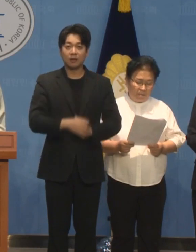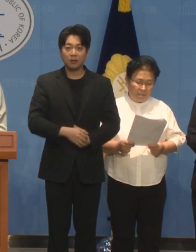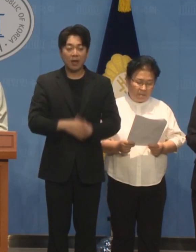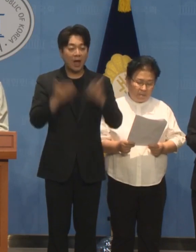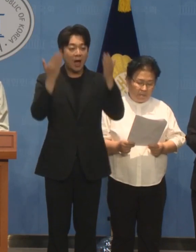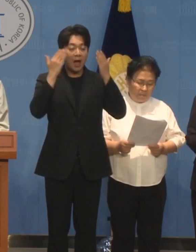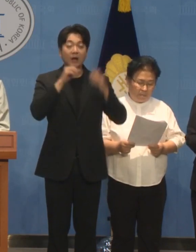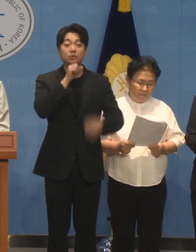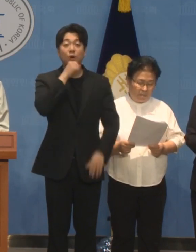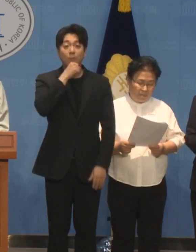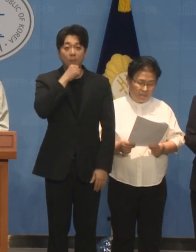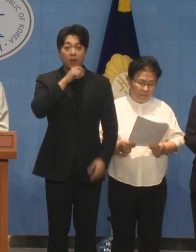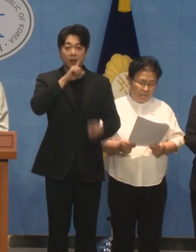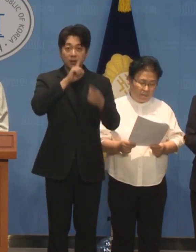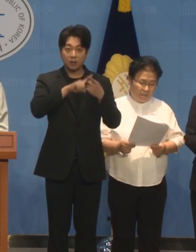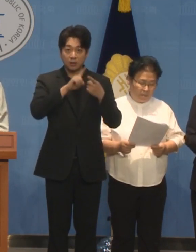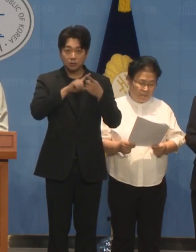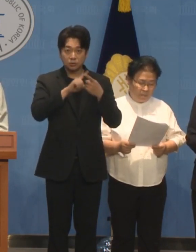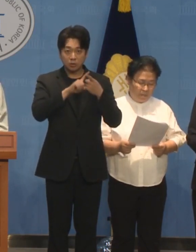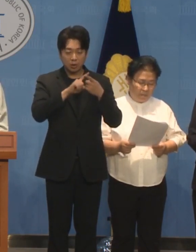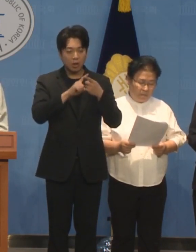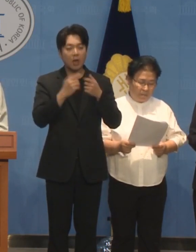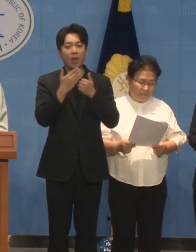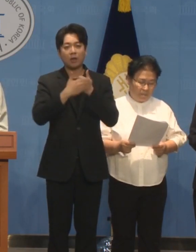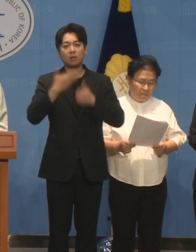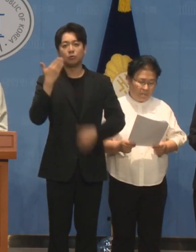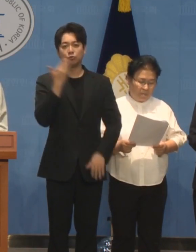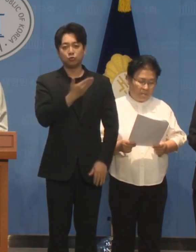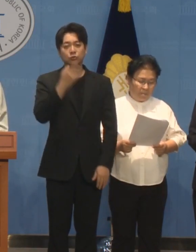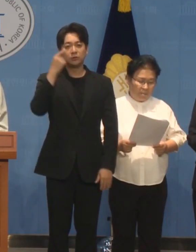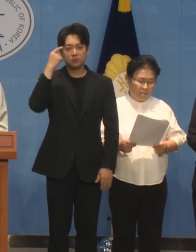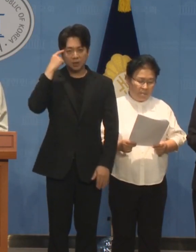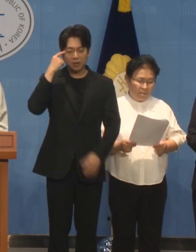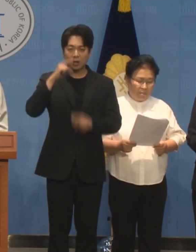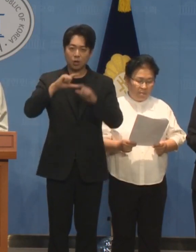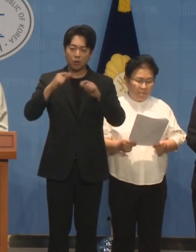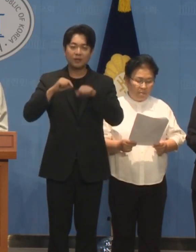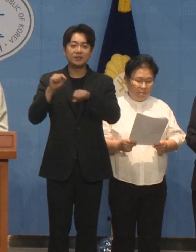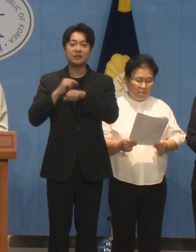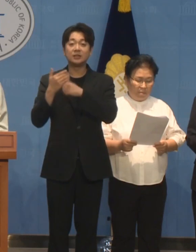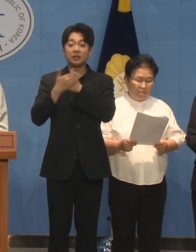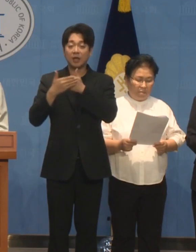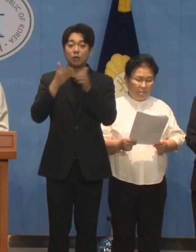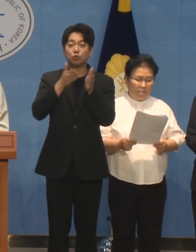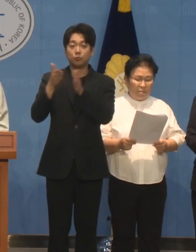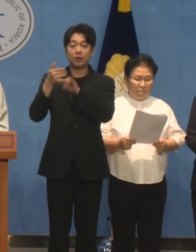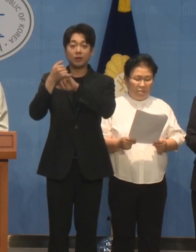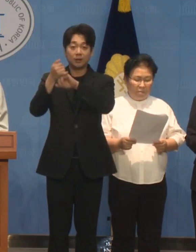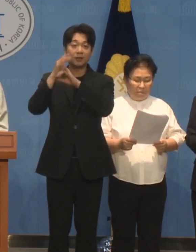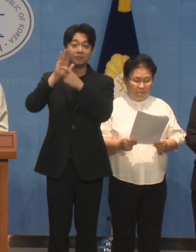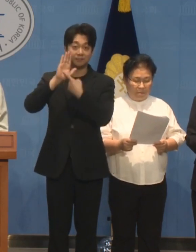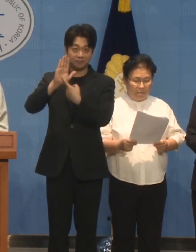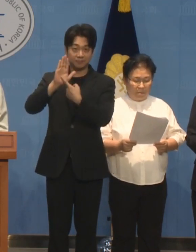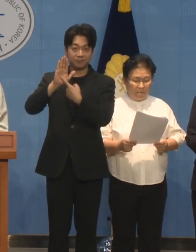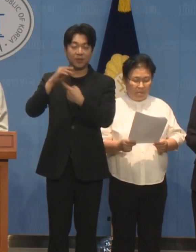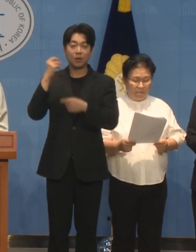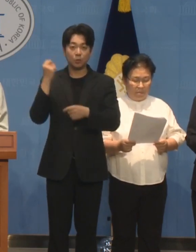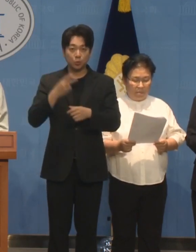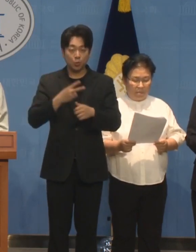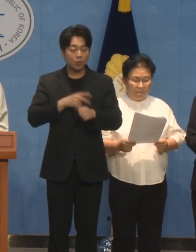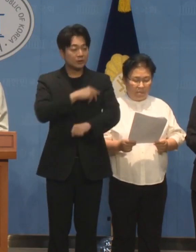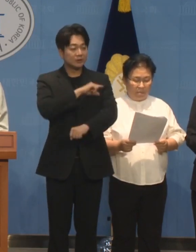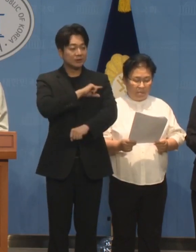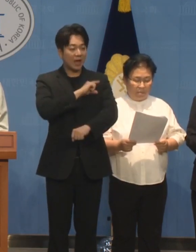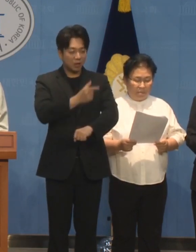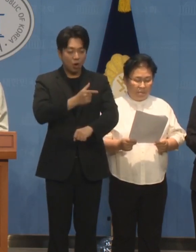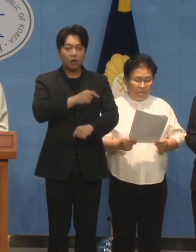아니라 I학점이라는 것을 새로 도입했는데요. I학점 제도를 도입하는 등 특례 조치를 마련하겠다. 교원 자격 기준을